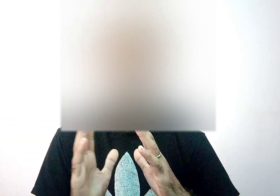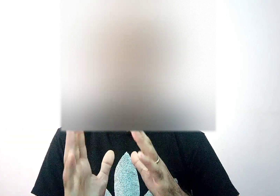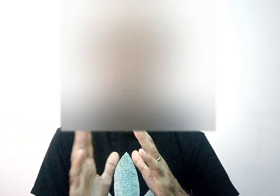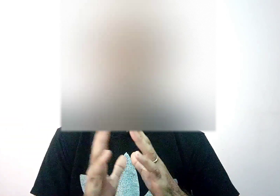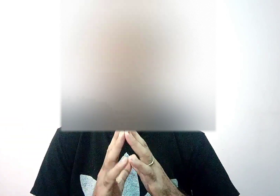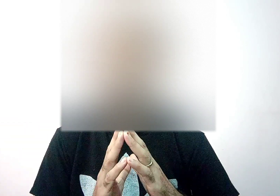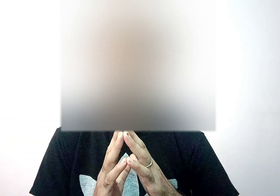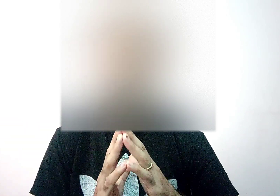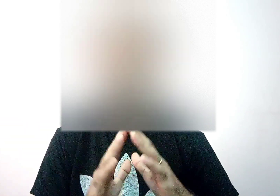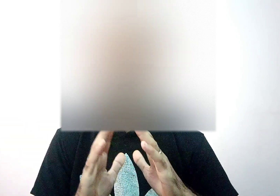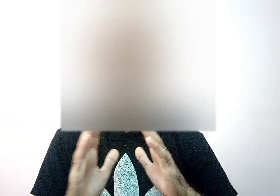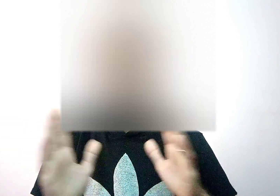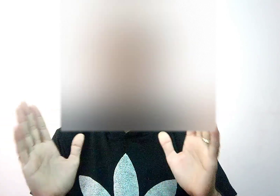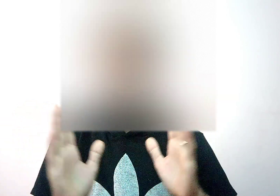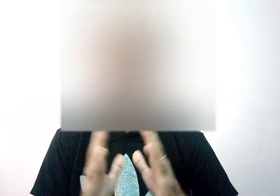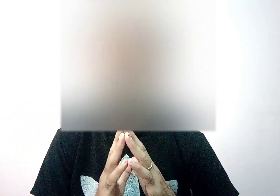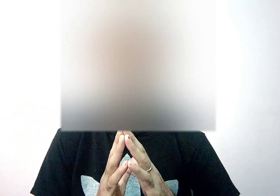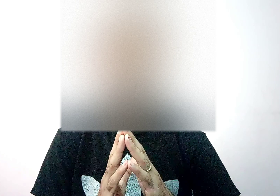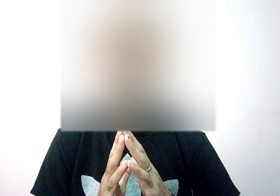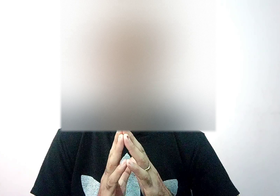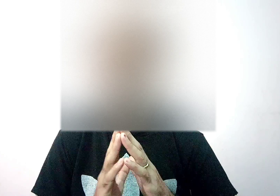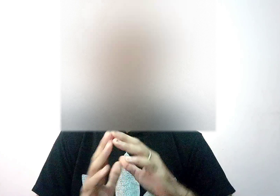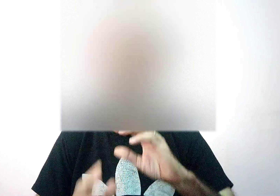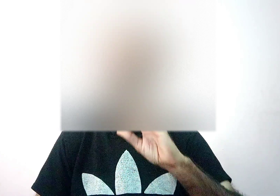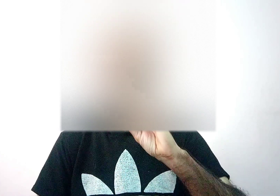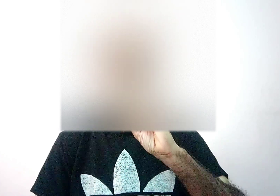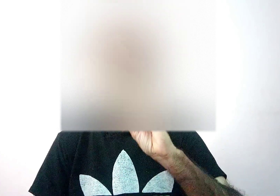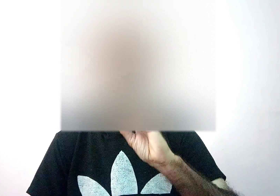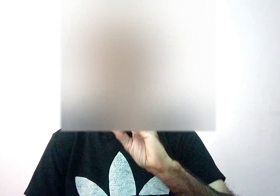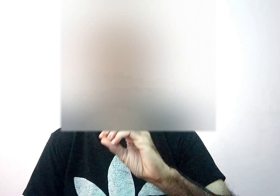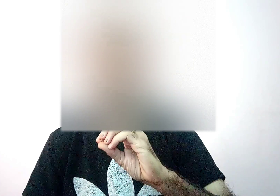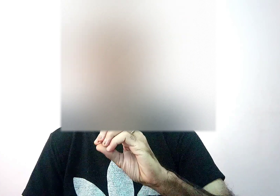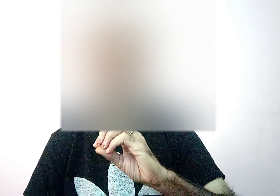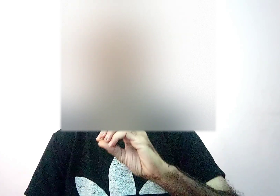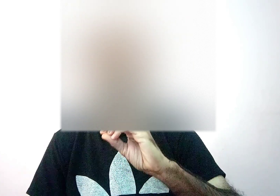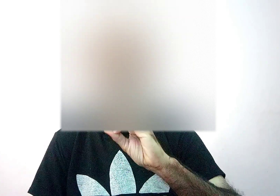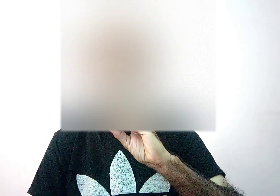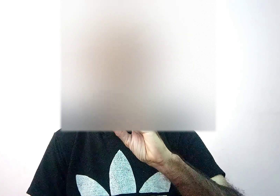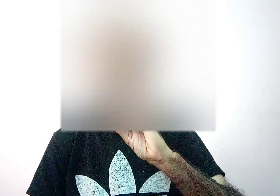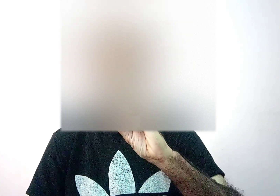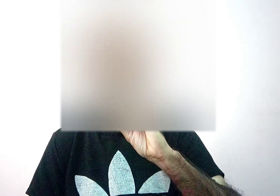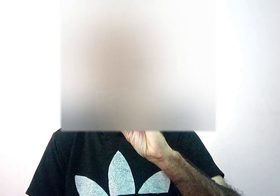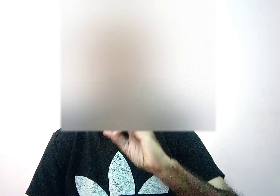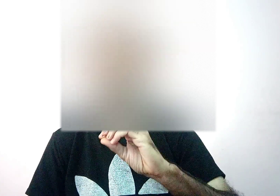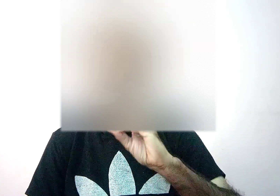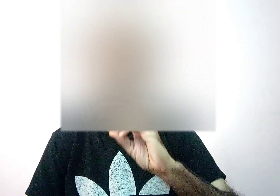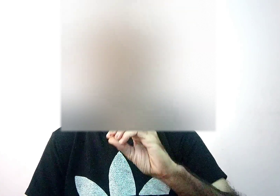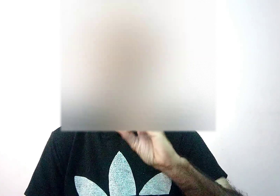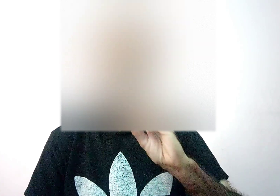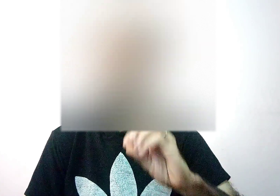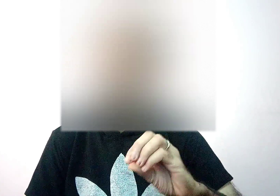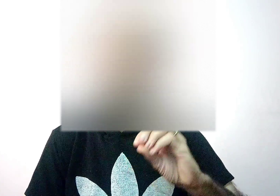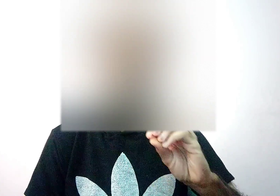نرجع بقى للنقطه المهمه واللي هنختم بيها التقرير، سد النهضه وتعميق العلاقه المصريه